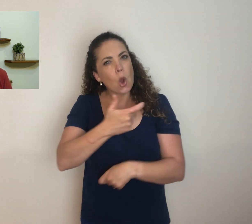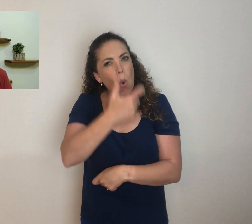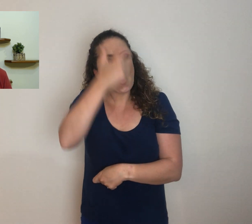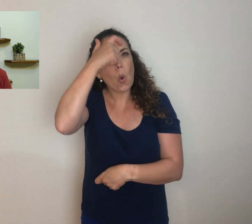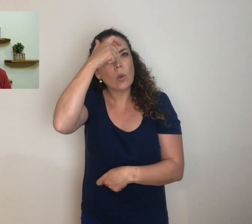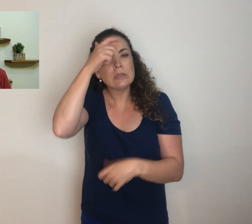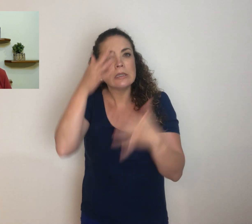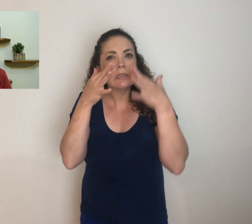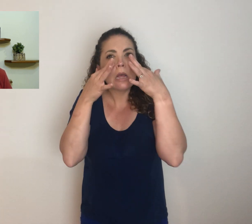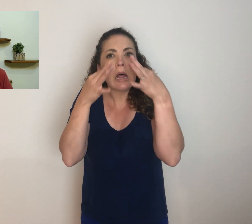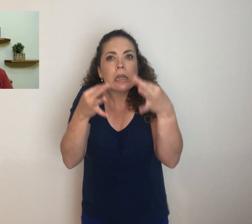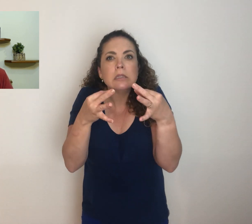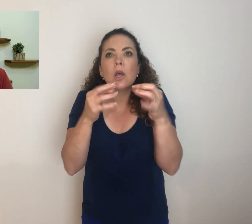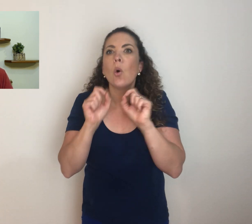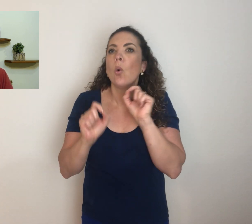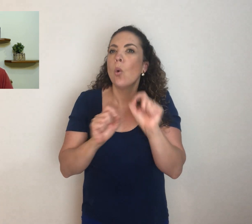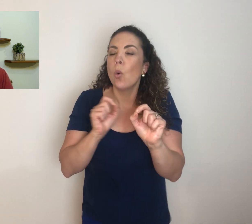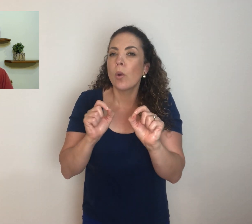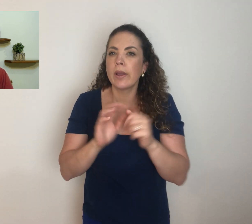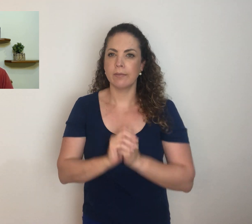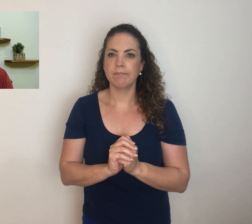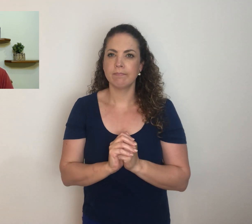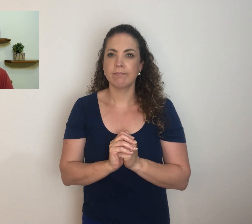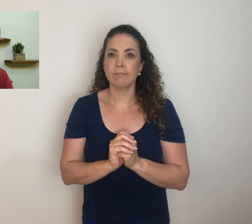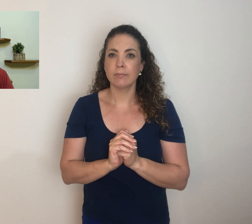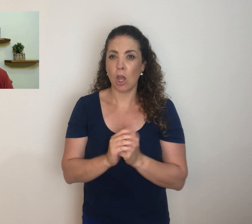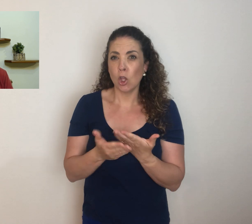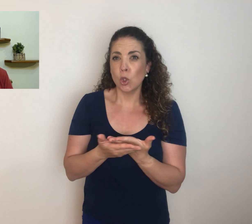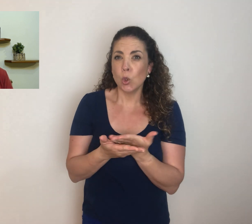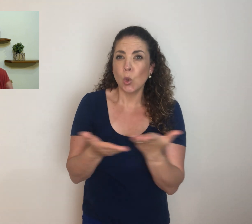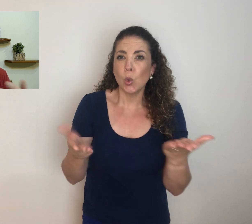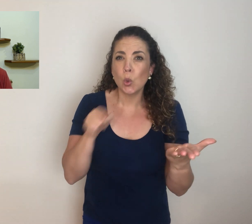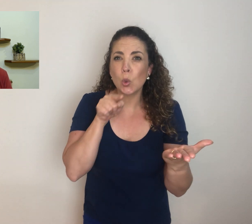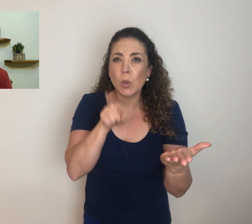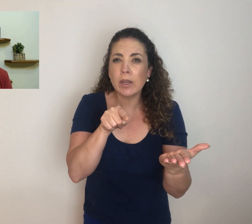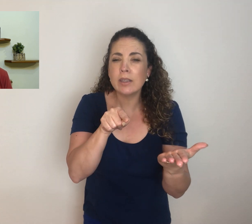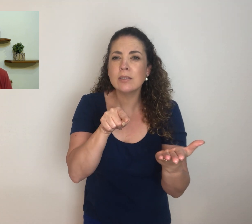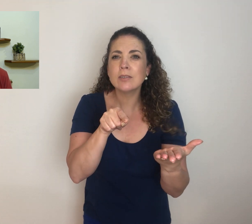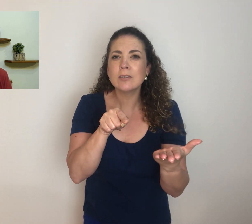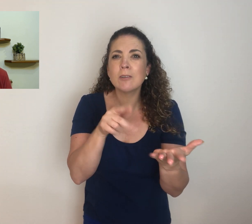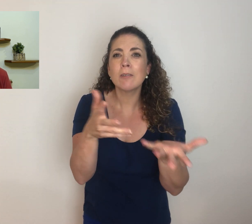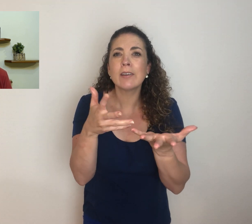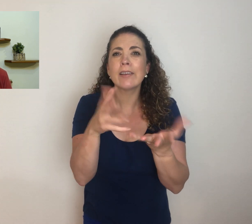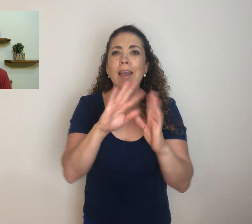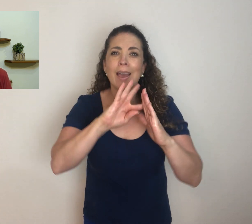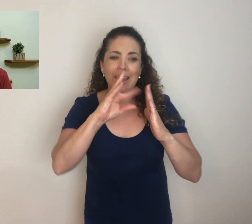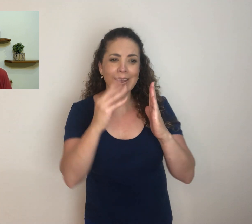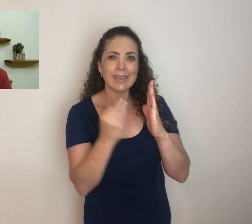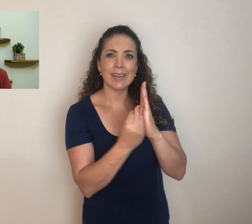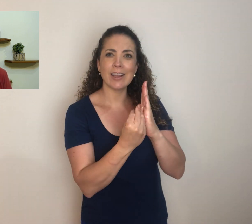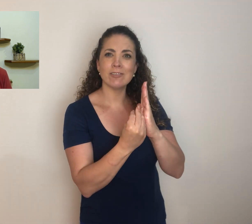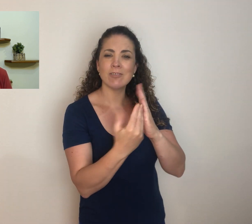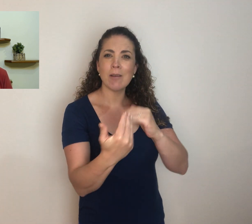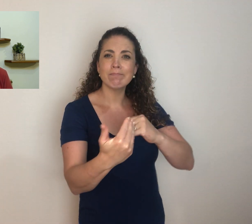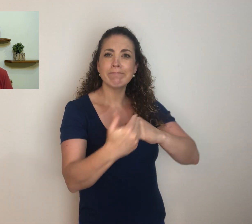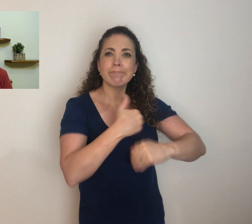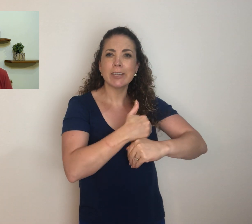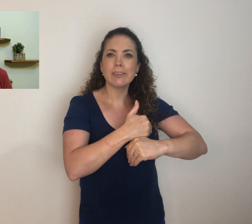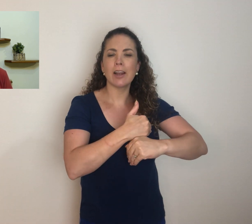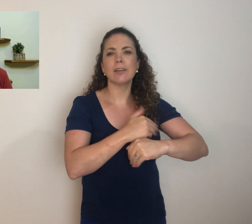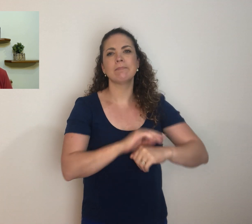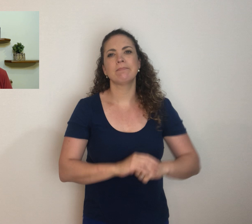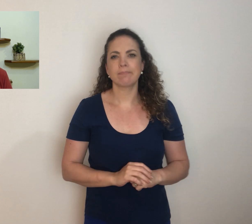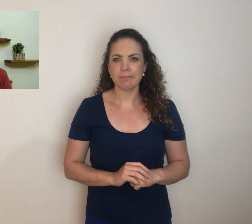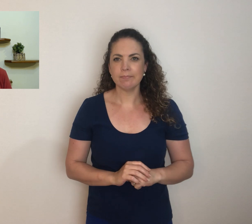cercar a igreja e às vezes vão entrar nela. Nesta própria carta de Paulo a Timóteo,